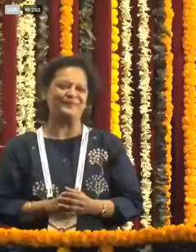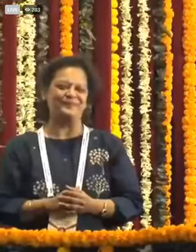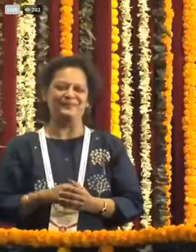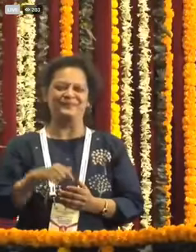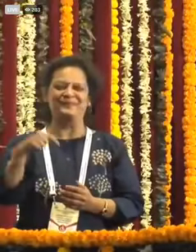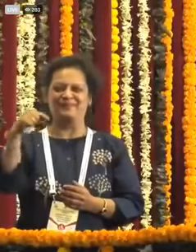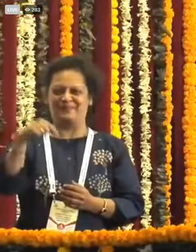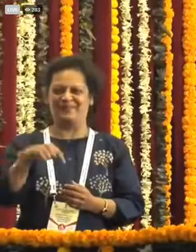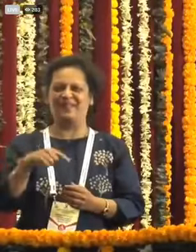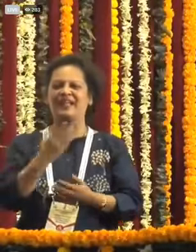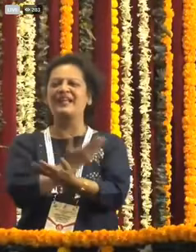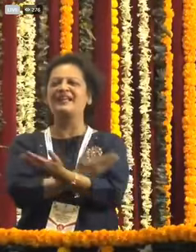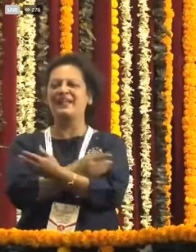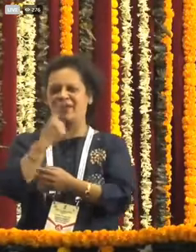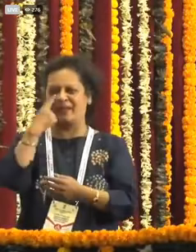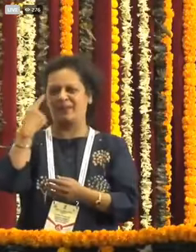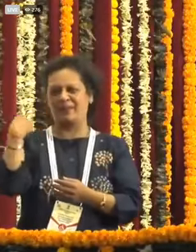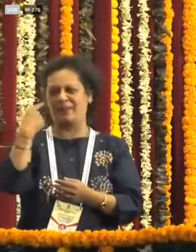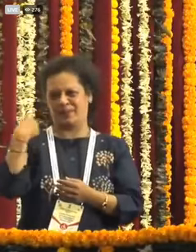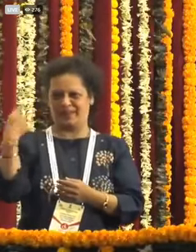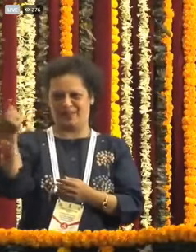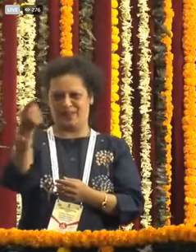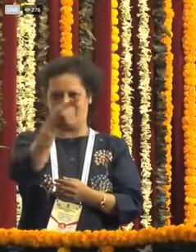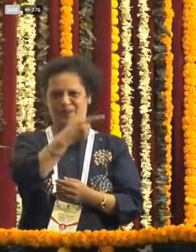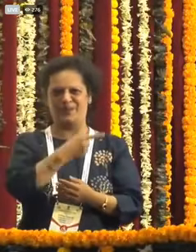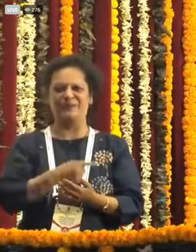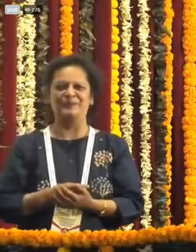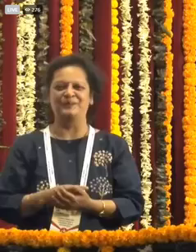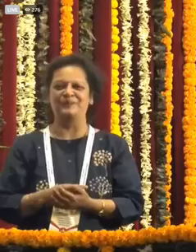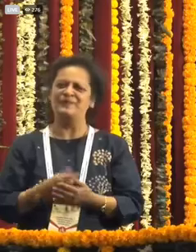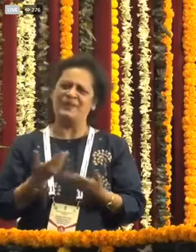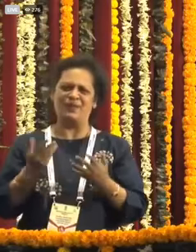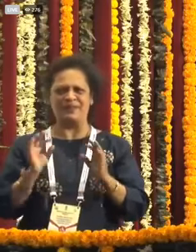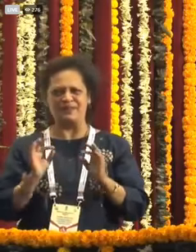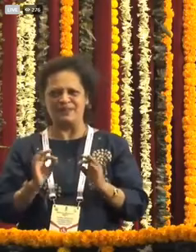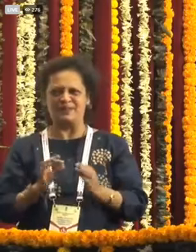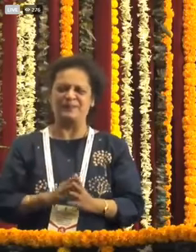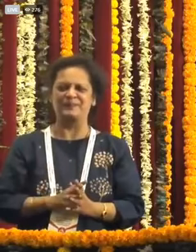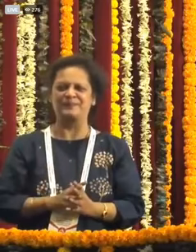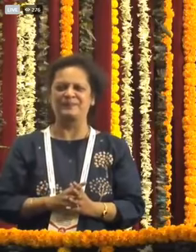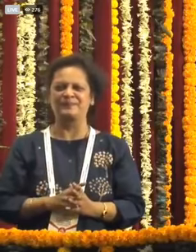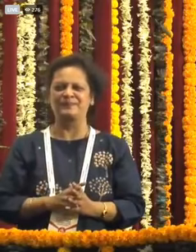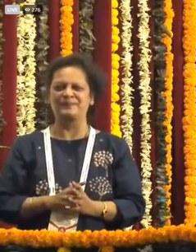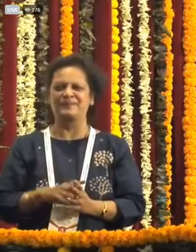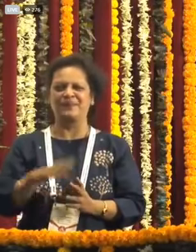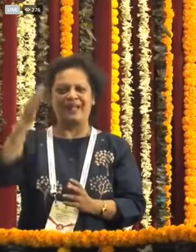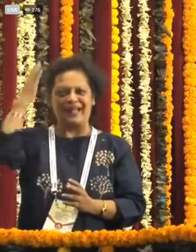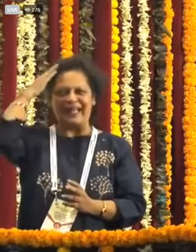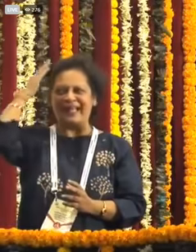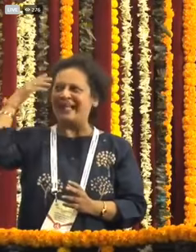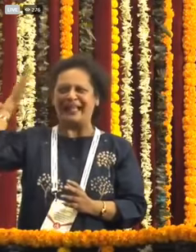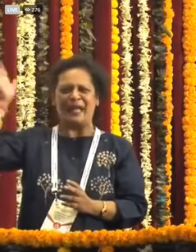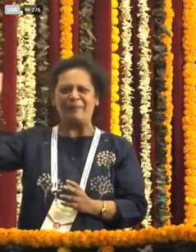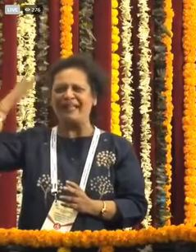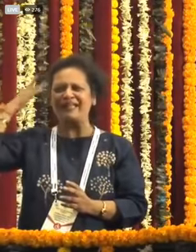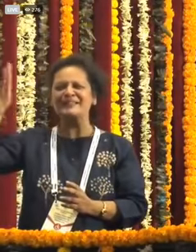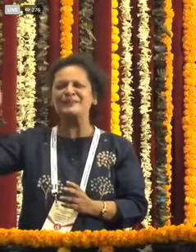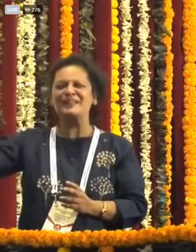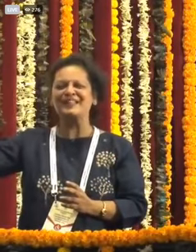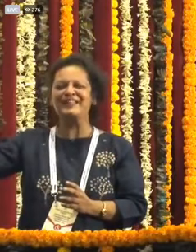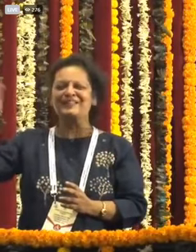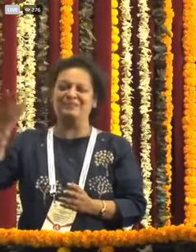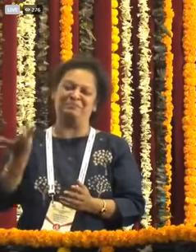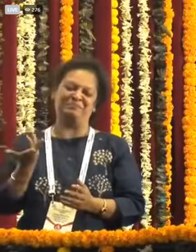माझ्या या दिव्यांग बांधवांना भगिनींना जेवढं जमतंय तेवढं जर त्या रिकाम्या डोकेवाल्यांना समजलं तर